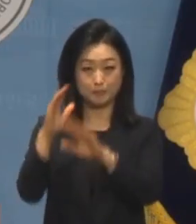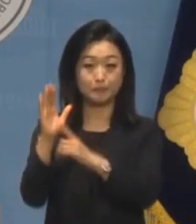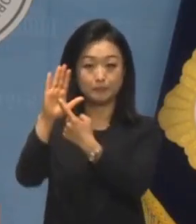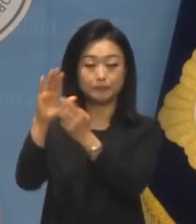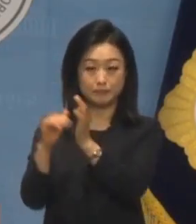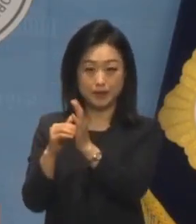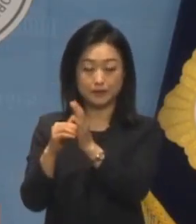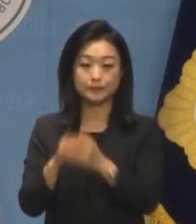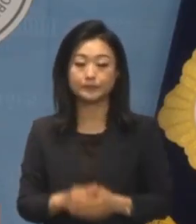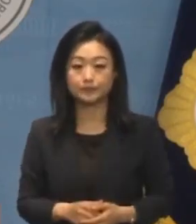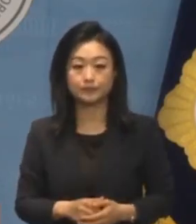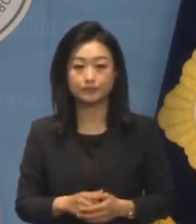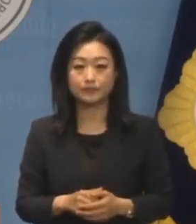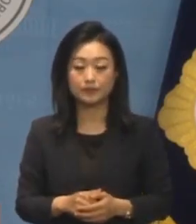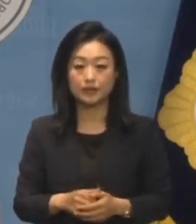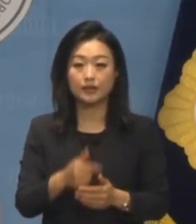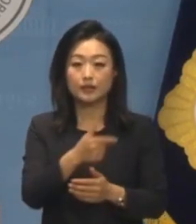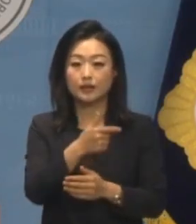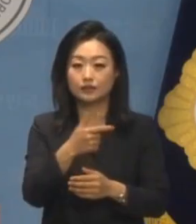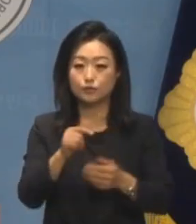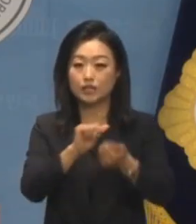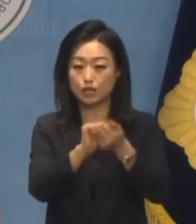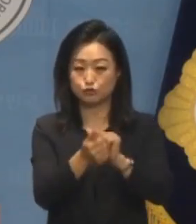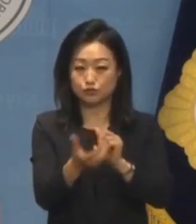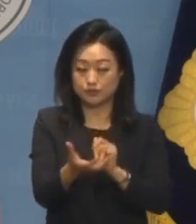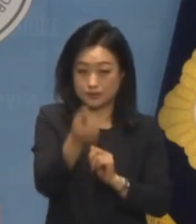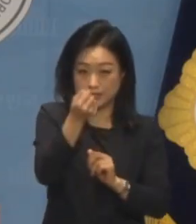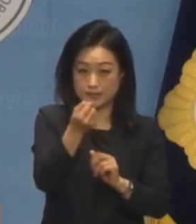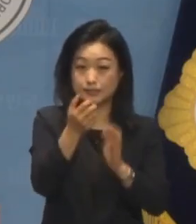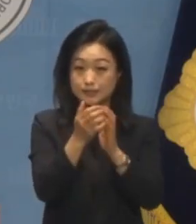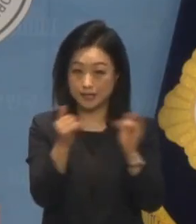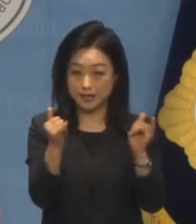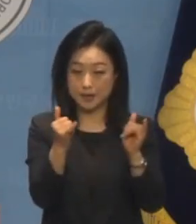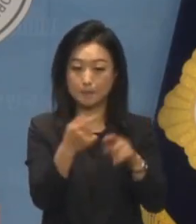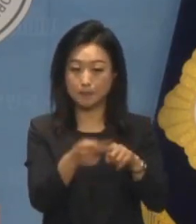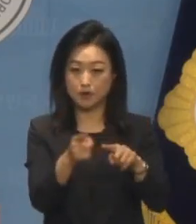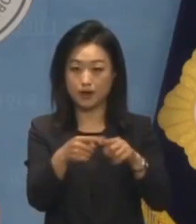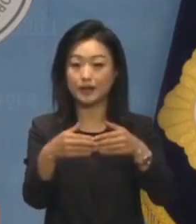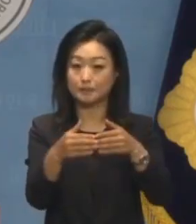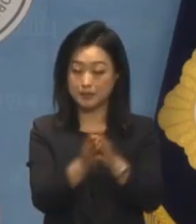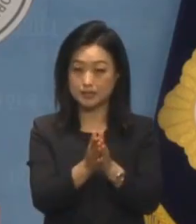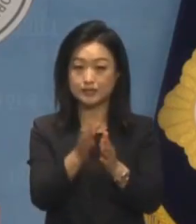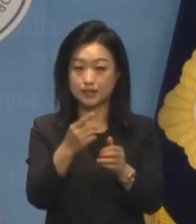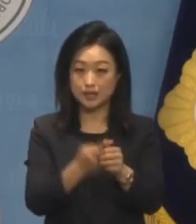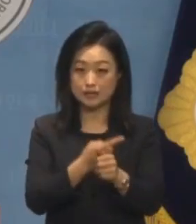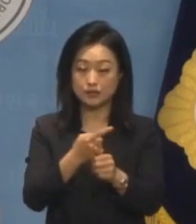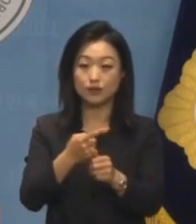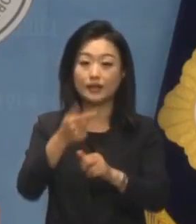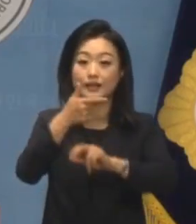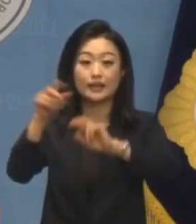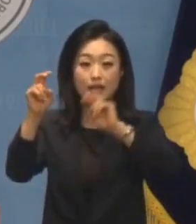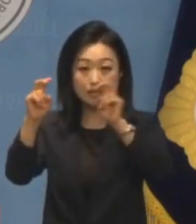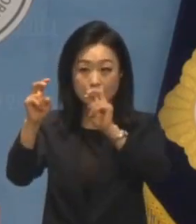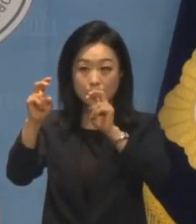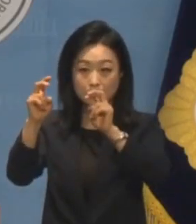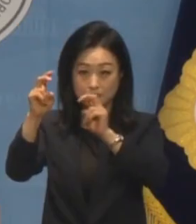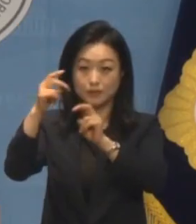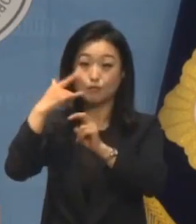최대 주주 할증평가를 폐지하는 이유로 기업의 성계 지원을 통해 기업의 지속적인